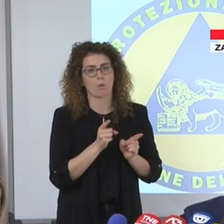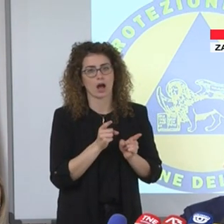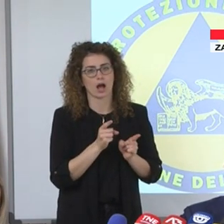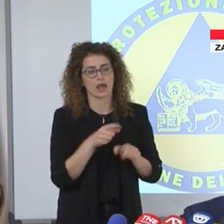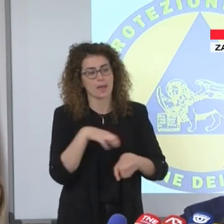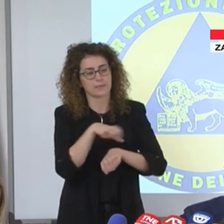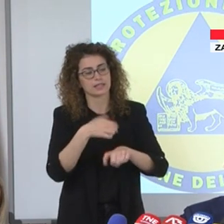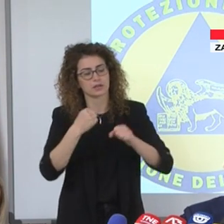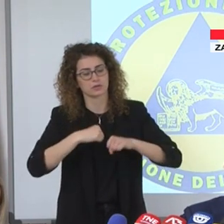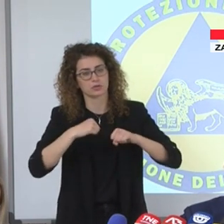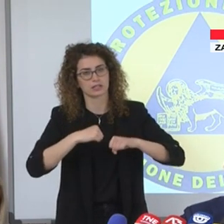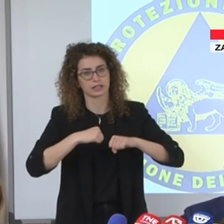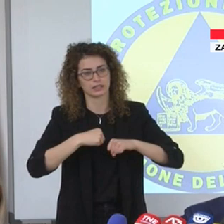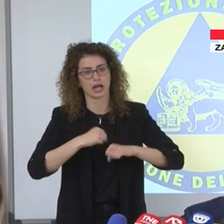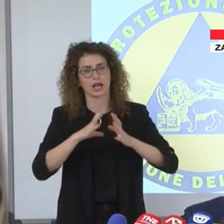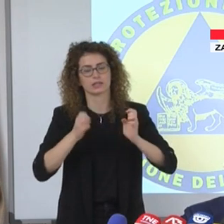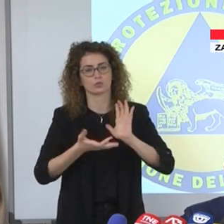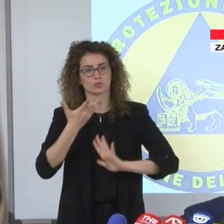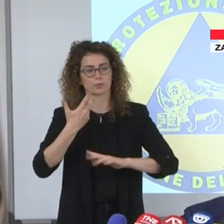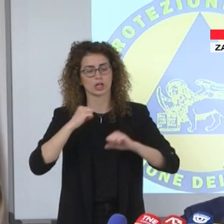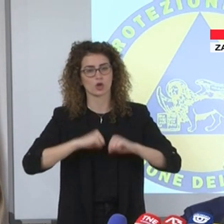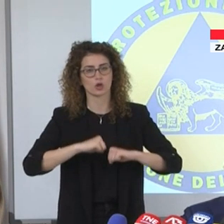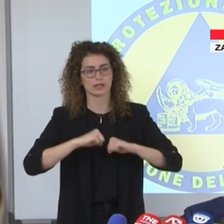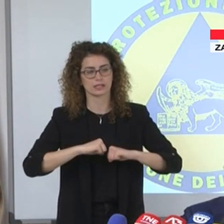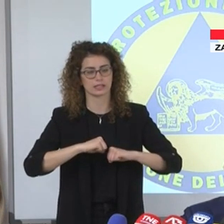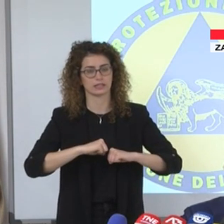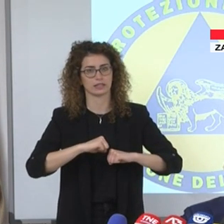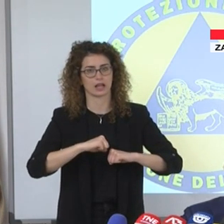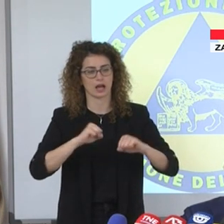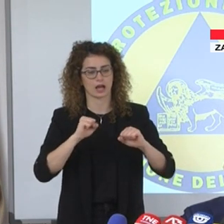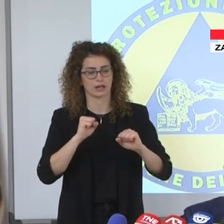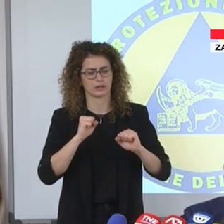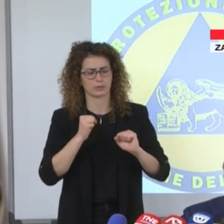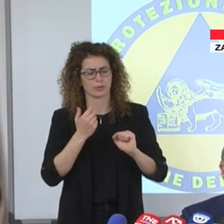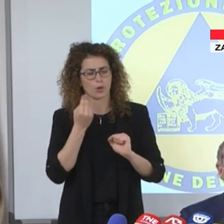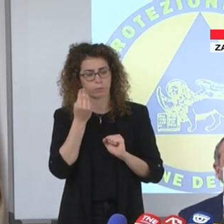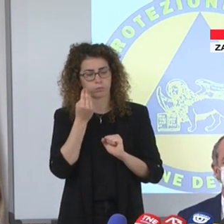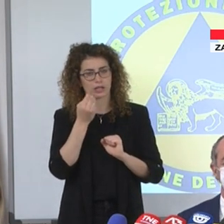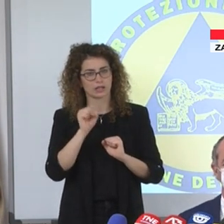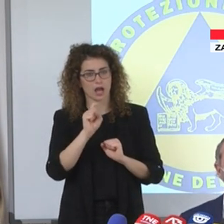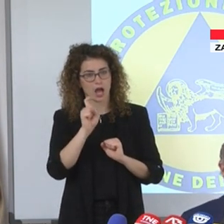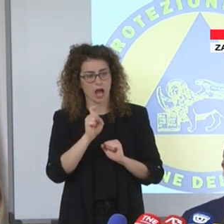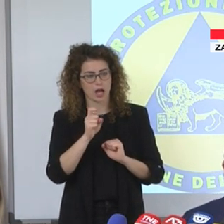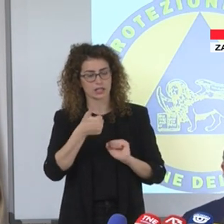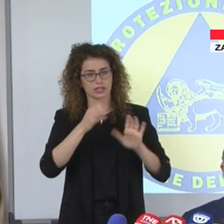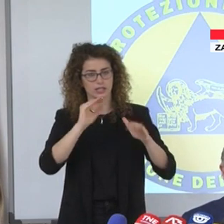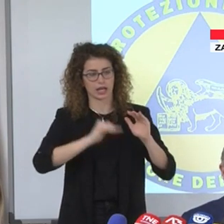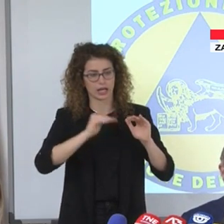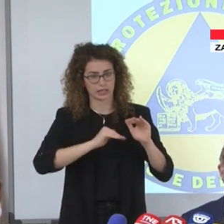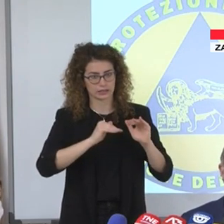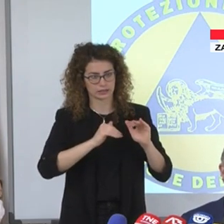il Ministero della Salute, l'Istituto Superiore di Sanità, nell'eventualità di applicare AstraZeneca anche agli under